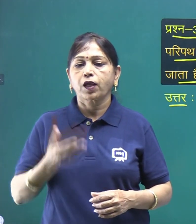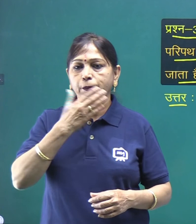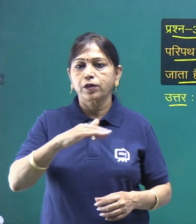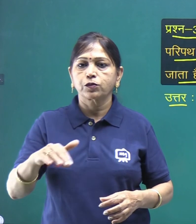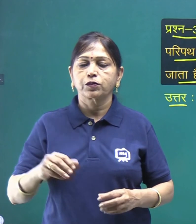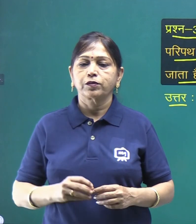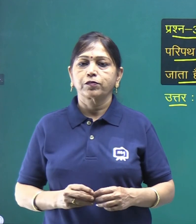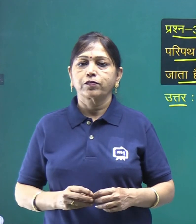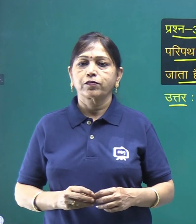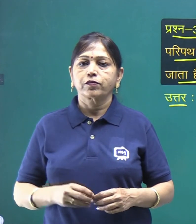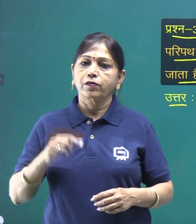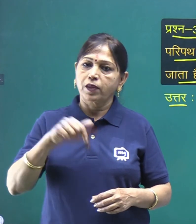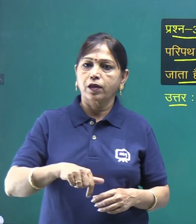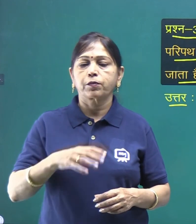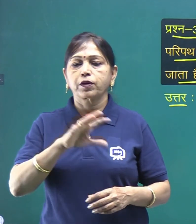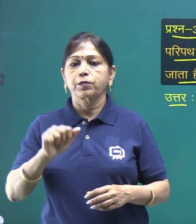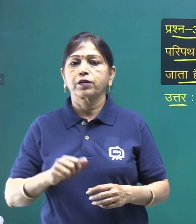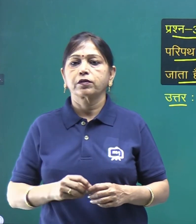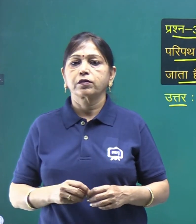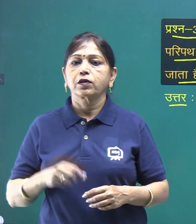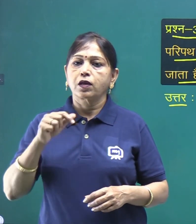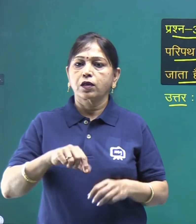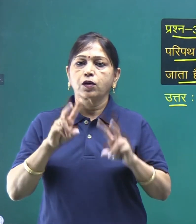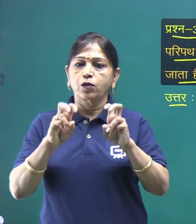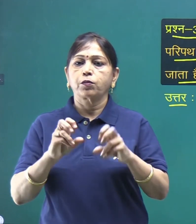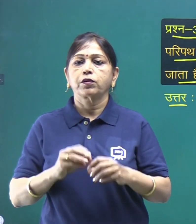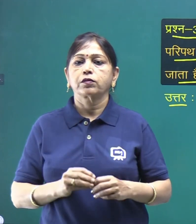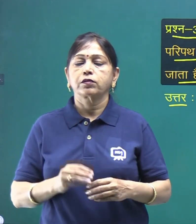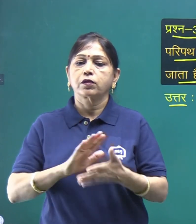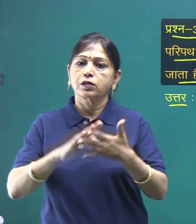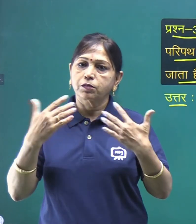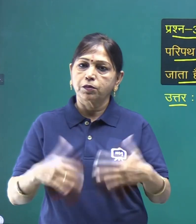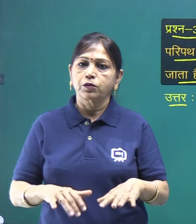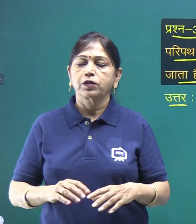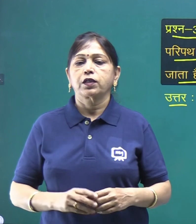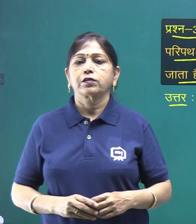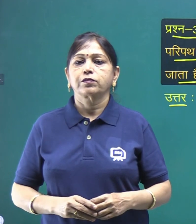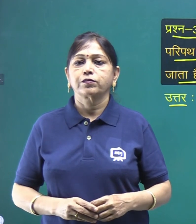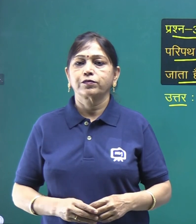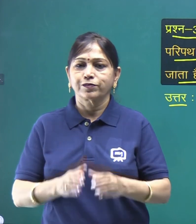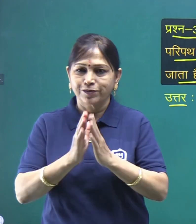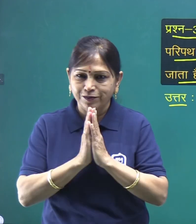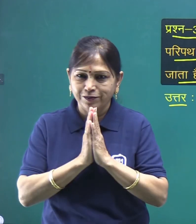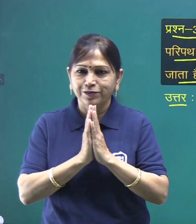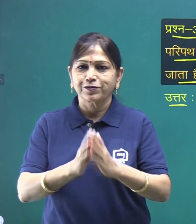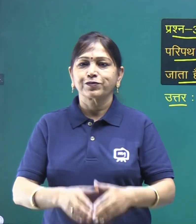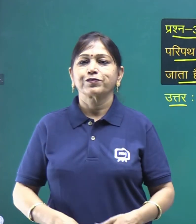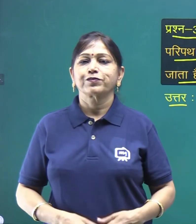बच्चों, यहाँ पर हमारा ये अध्याय समाप्त होता है। धन्यवाद।